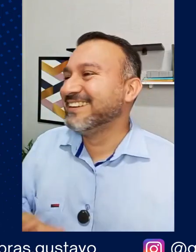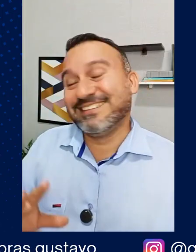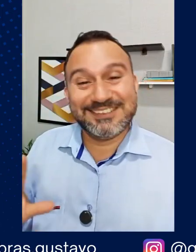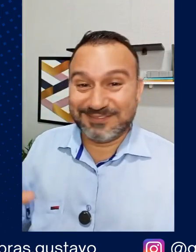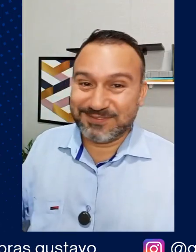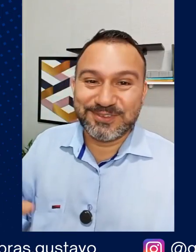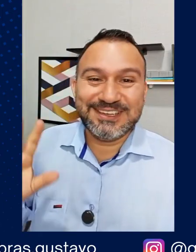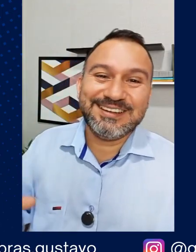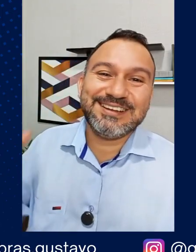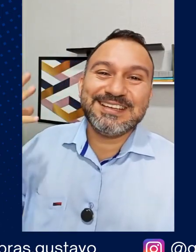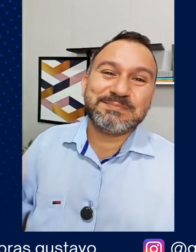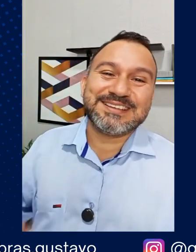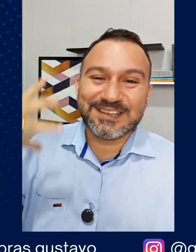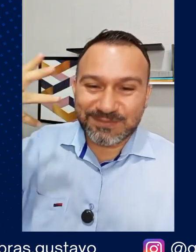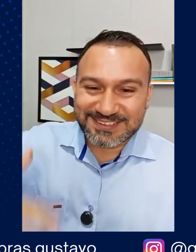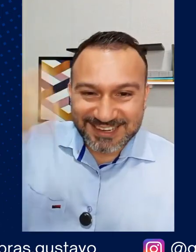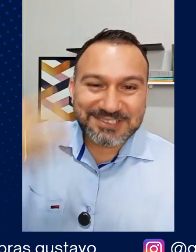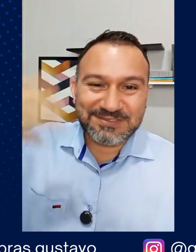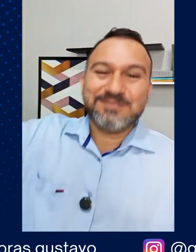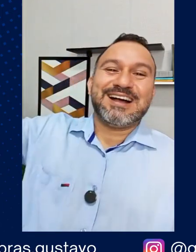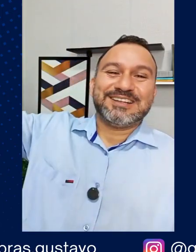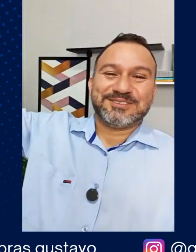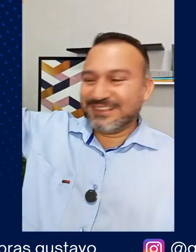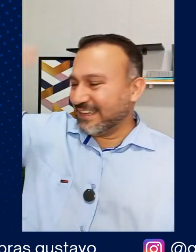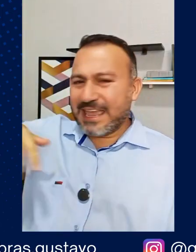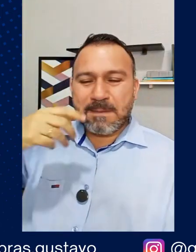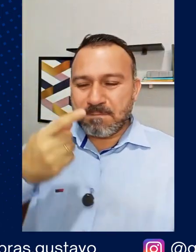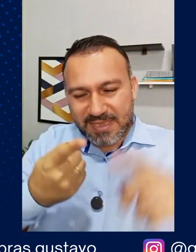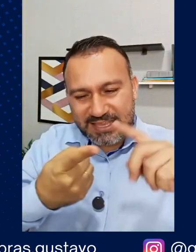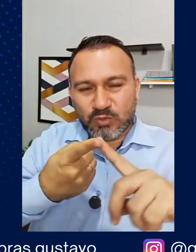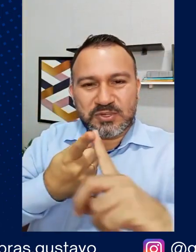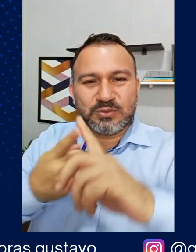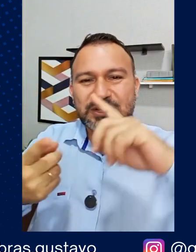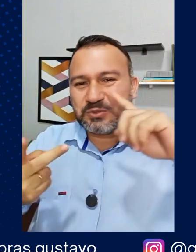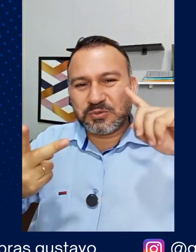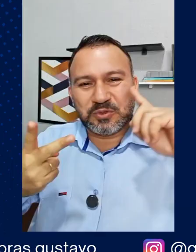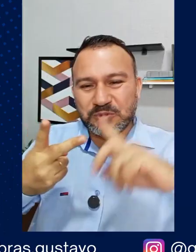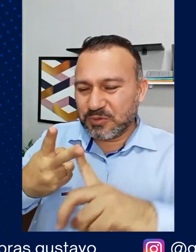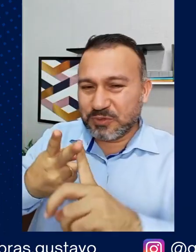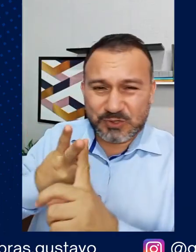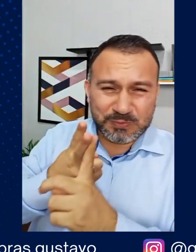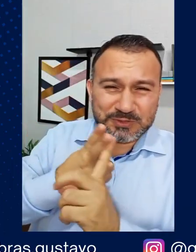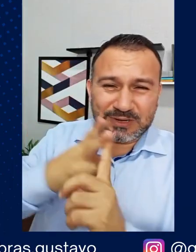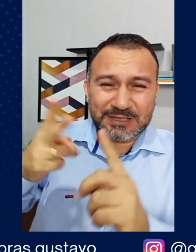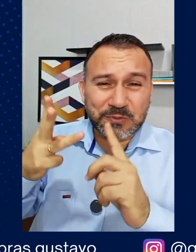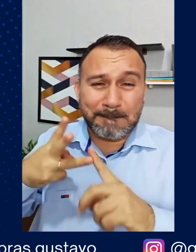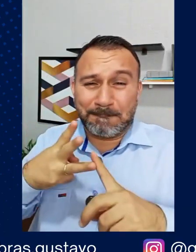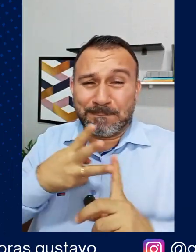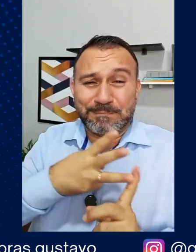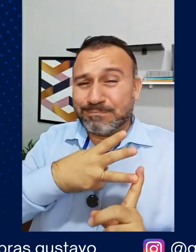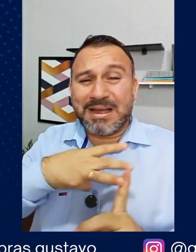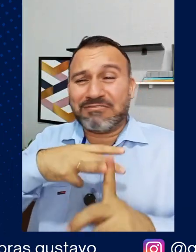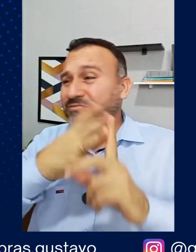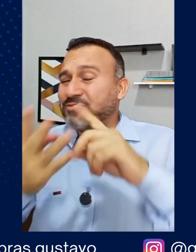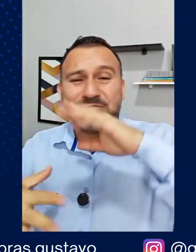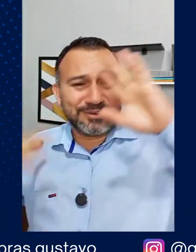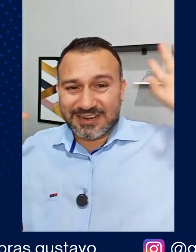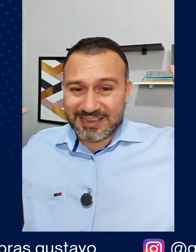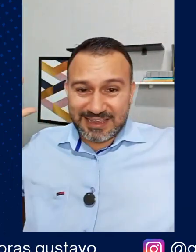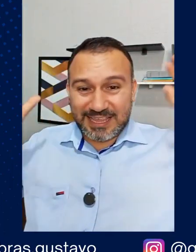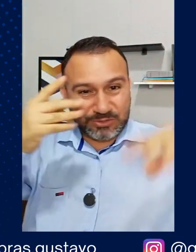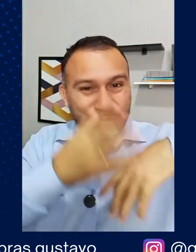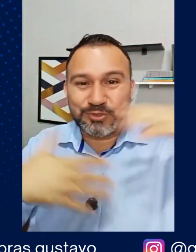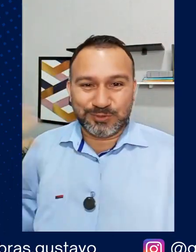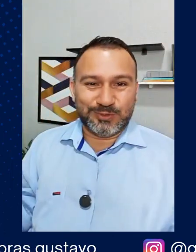dela foi expressão facial de ver um rato. É medo misturado com nojo, misturado com